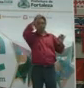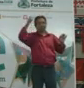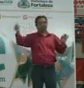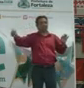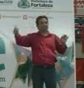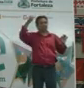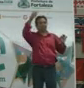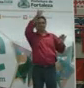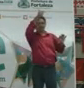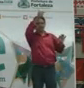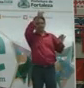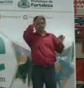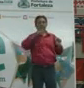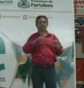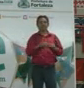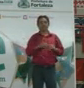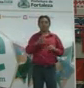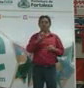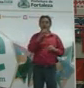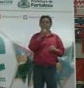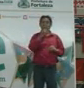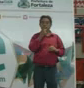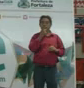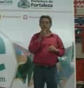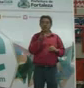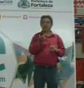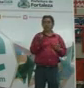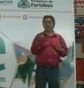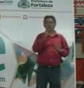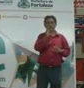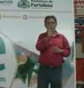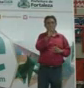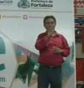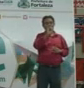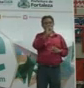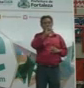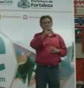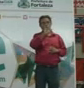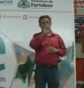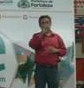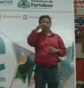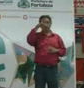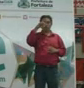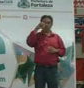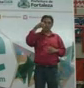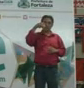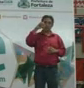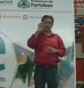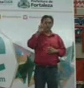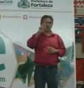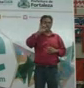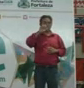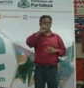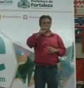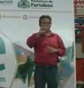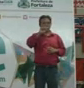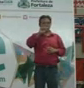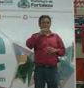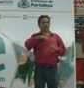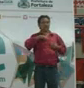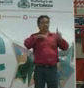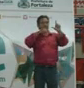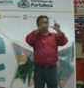ordenada, certo? Quando você vai lá para a trigonometria, é o eixo do cosseno com C e é o eixo do